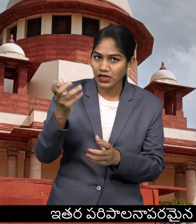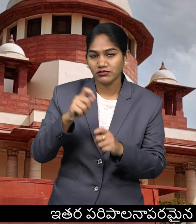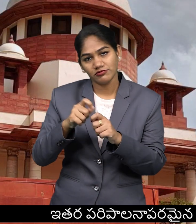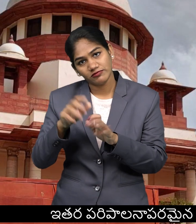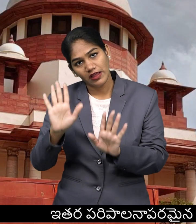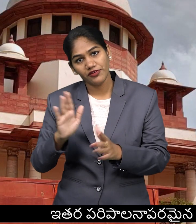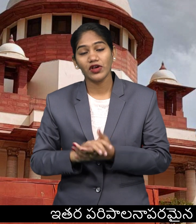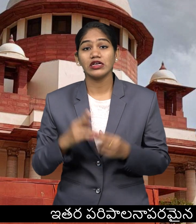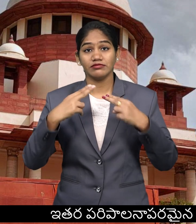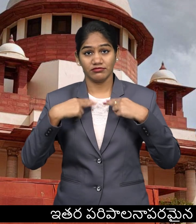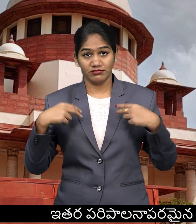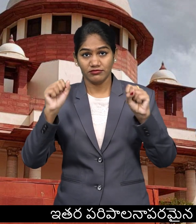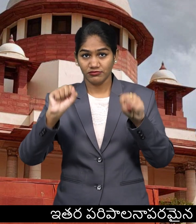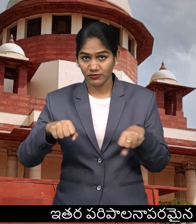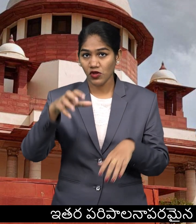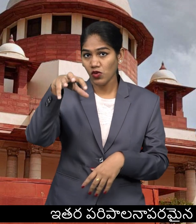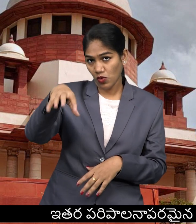పనిచేసే వ్యక్తులు ఉంటారు.